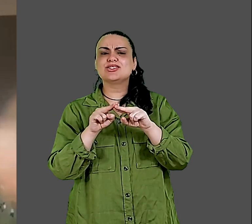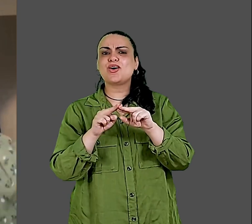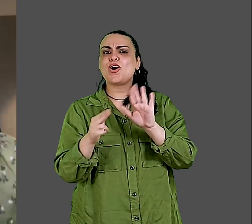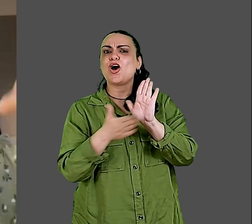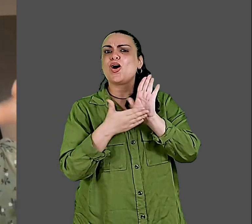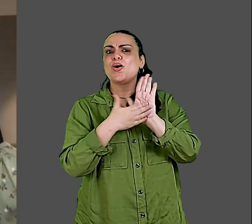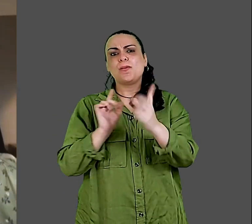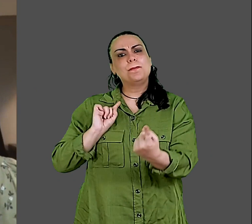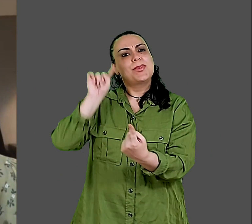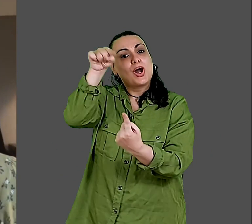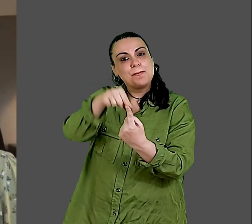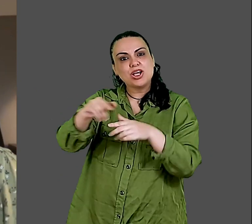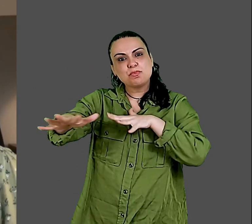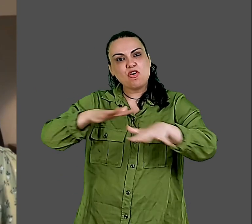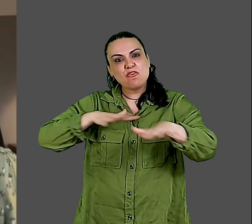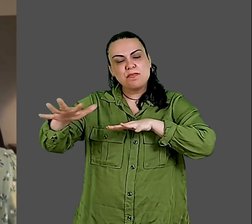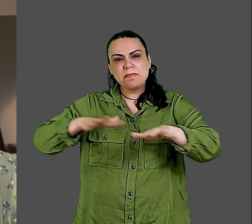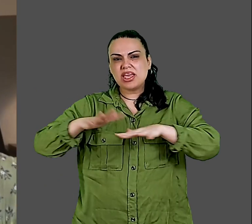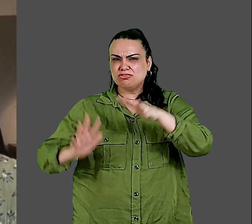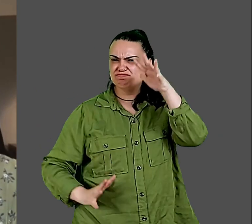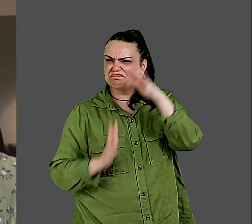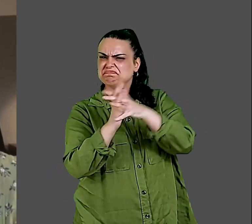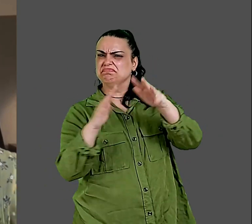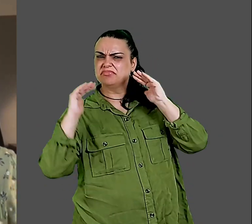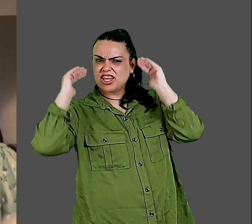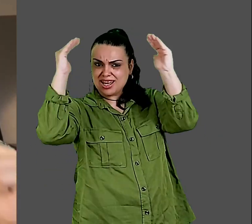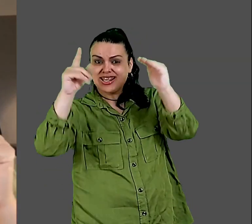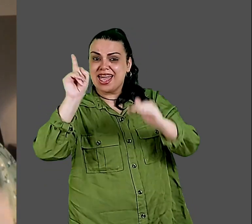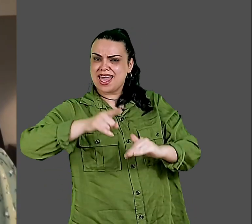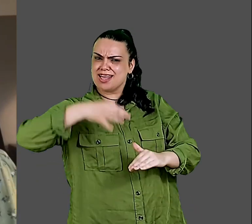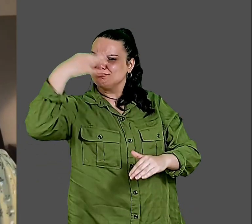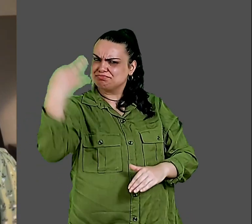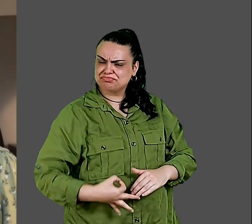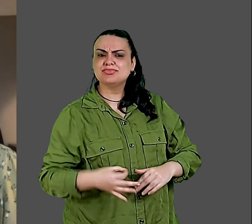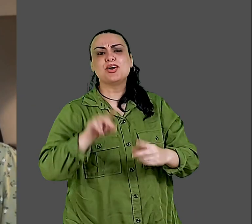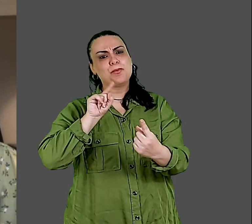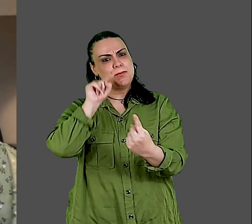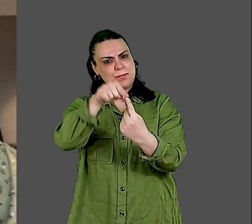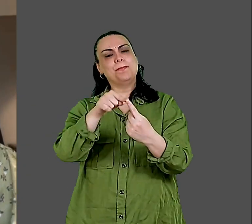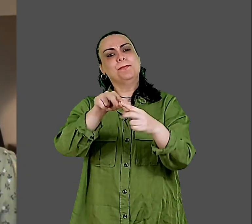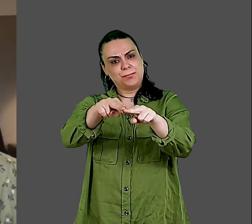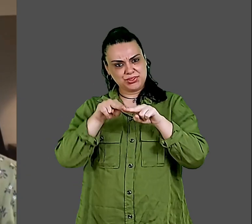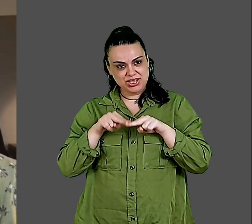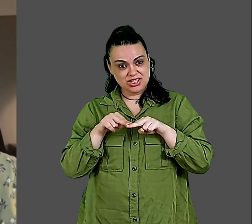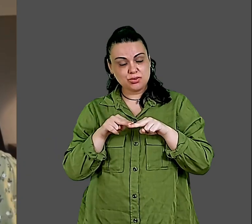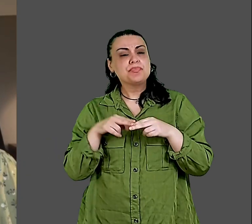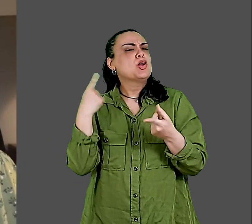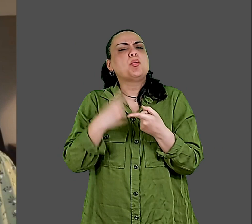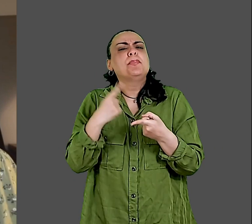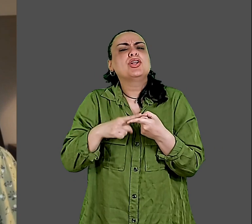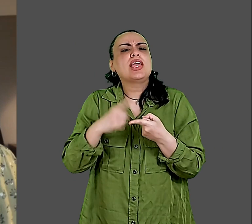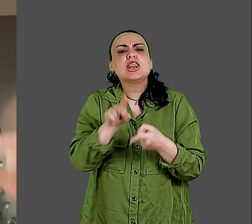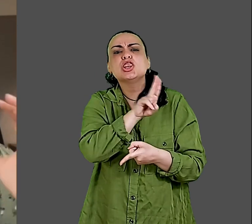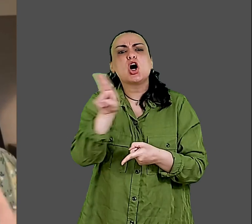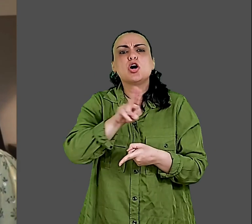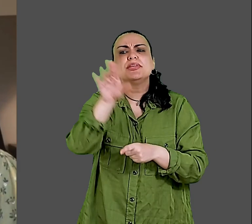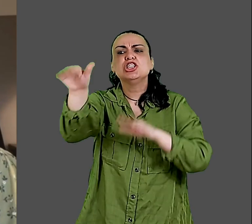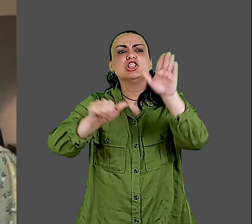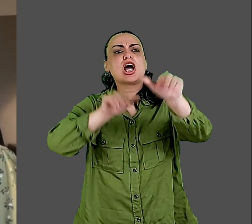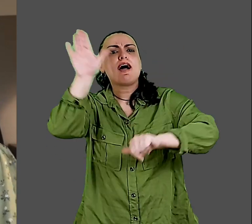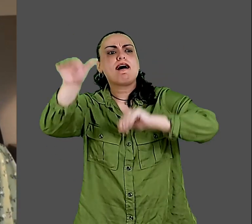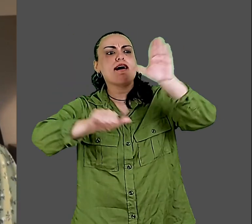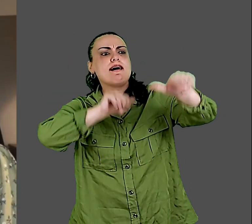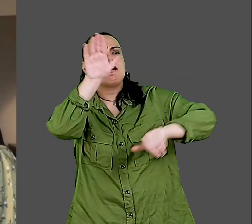movimento Chamados à Excelência. Por que a gente colocou chamado e não ministério? E de maneira muito específica. Para que as pessoas